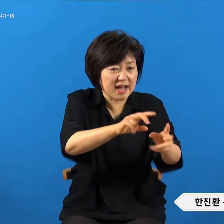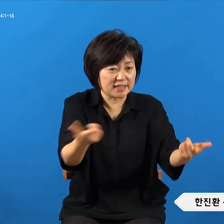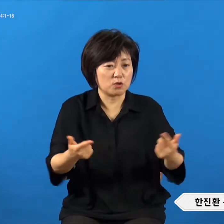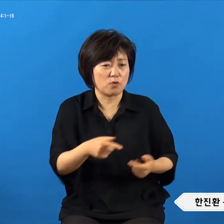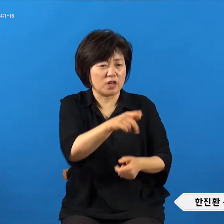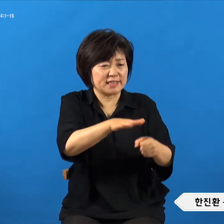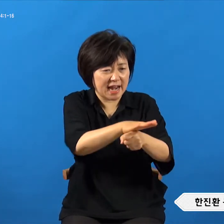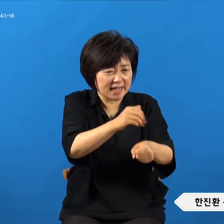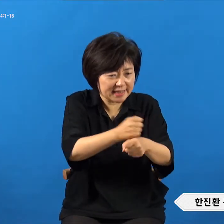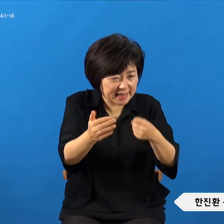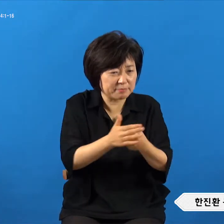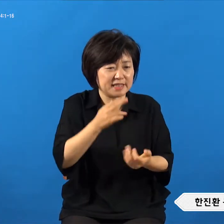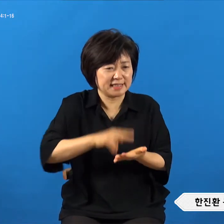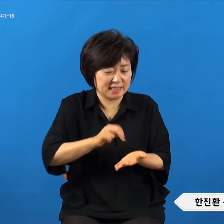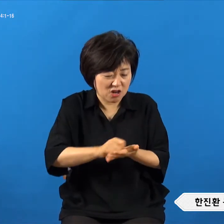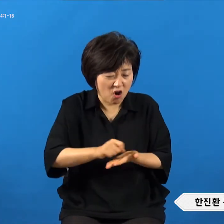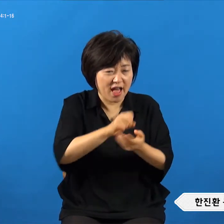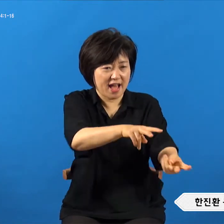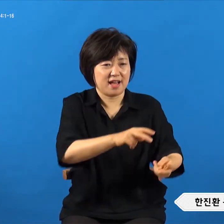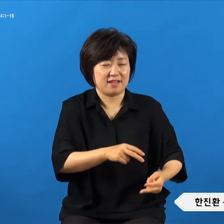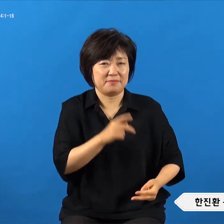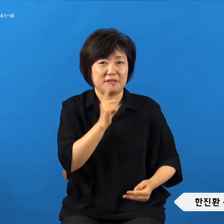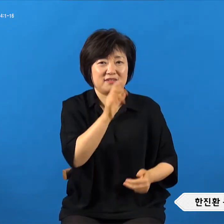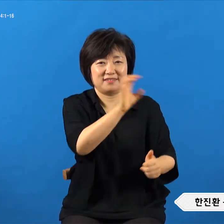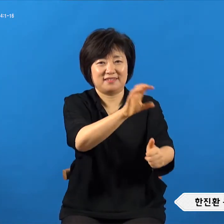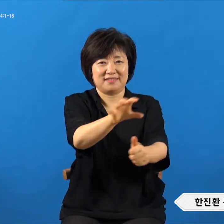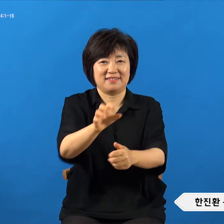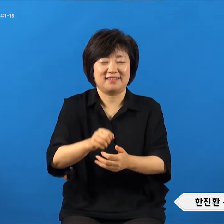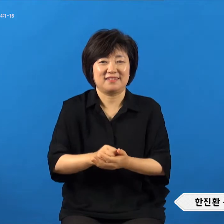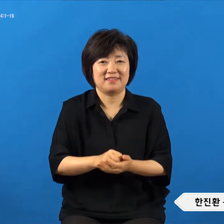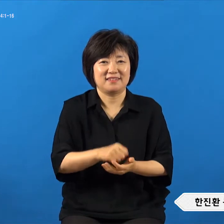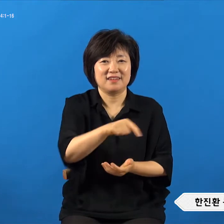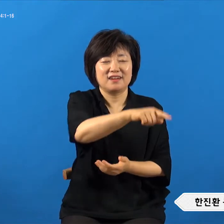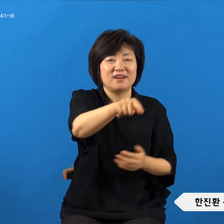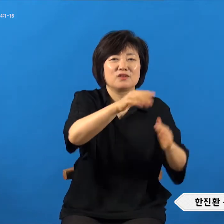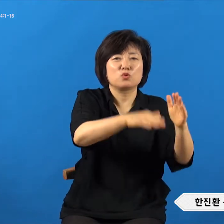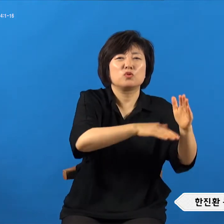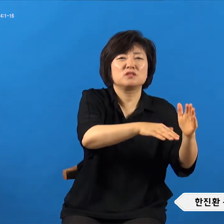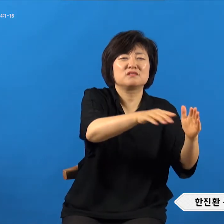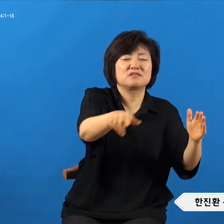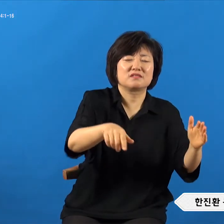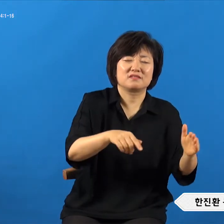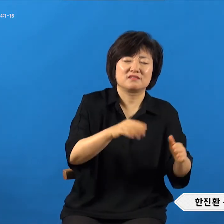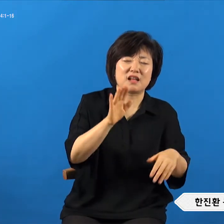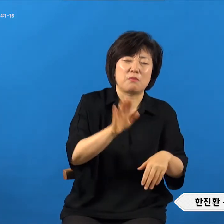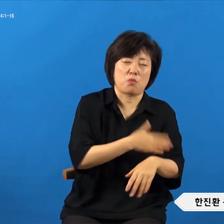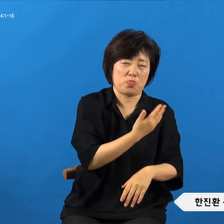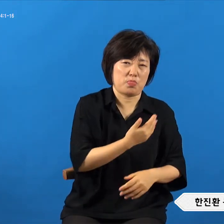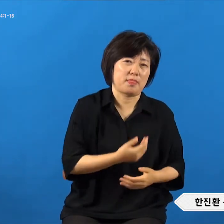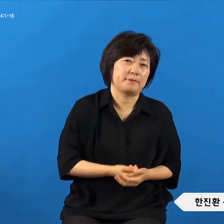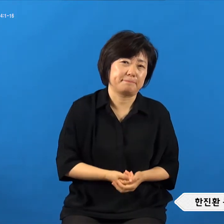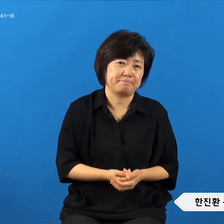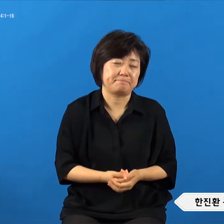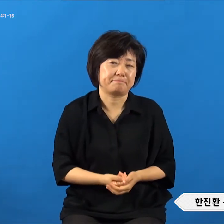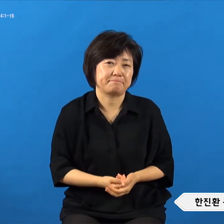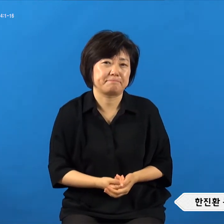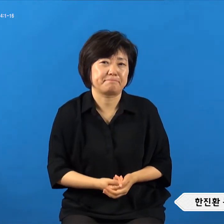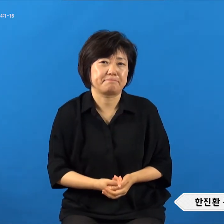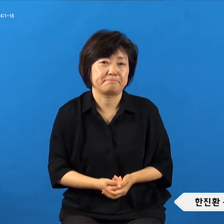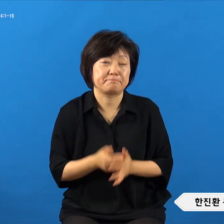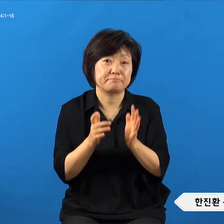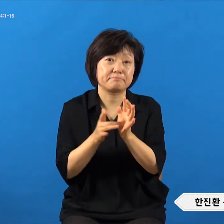때문에 하는 말이다. 그랬지 않습니까? 고린도 교인들은 그런 점에서 잘못되어 있었습니다. 자,